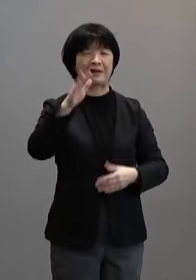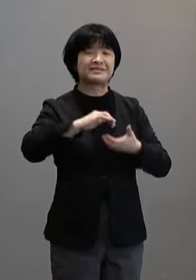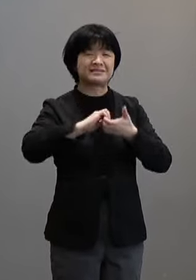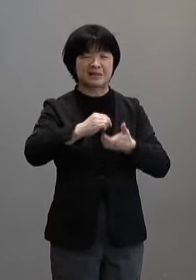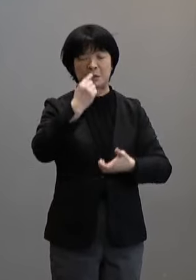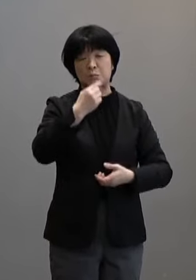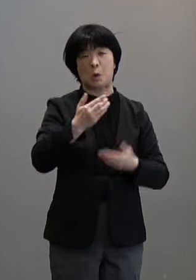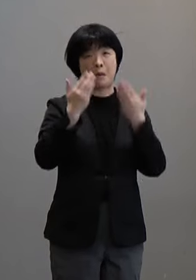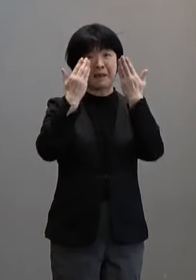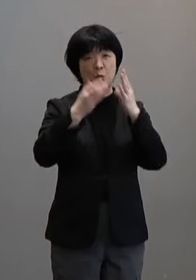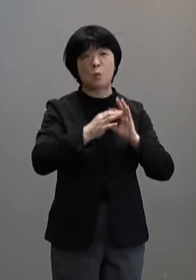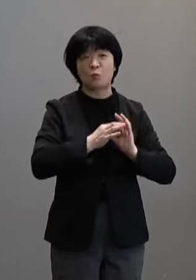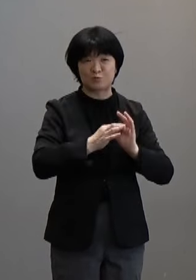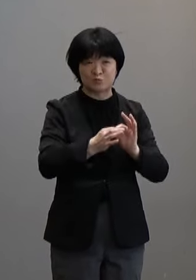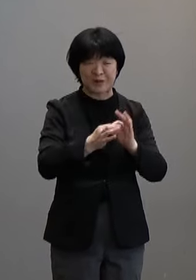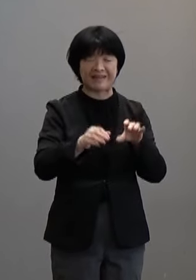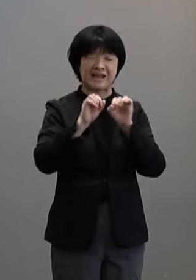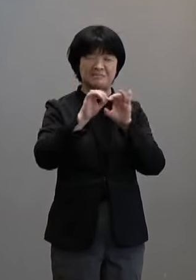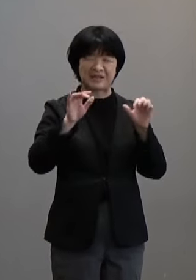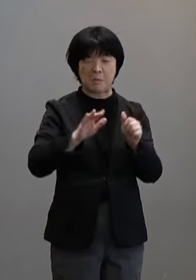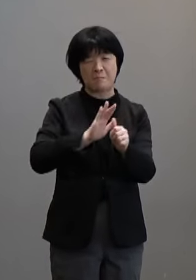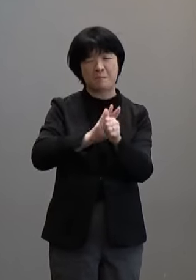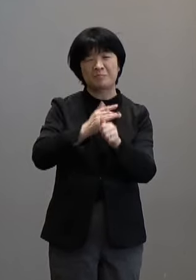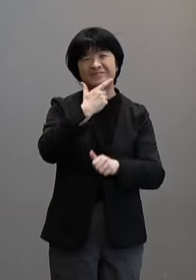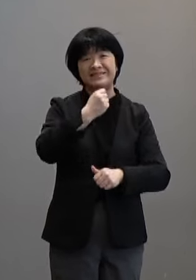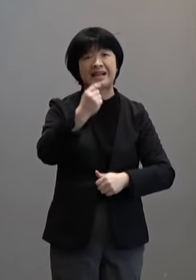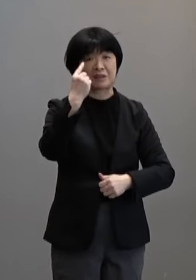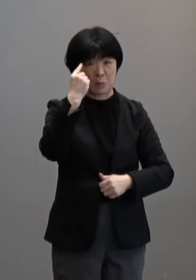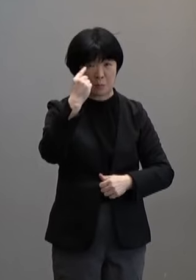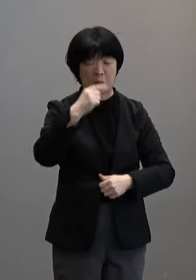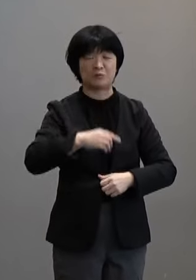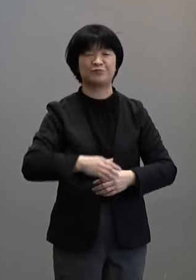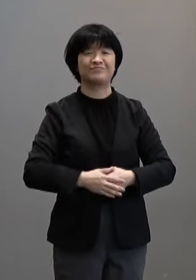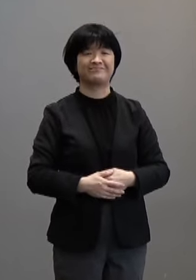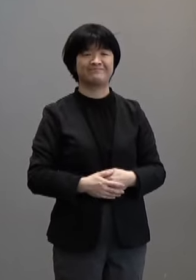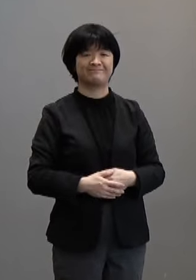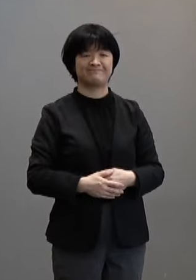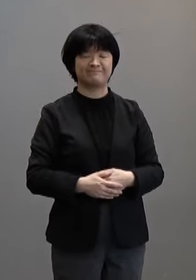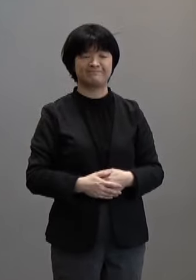勉強しながら PR のお手伝いができればと思っております。